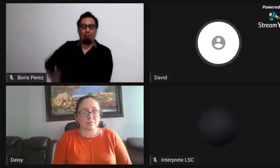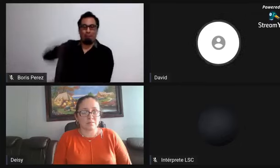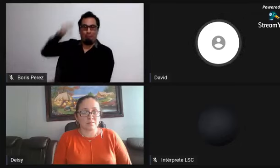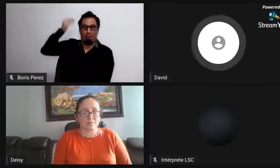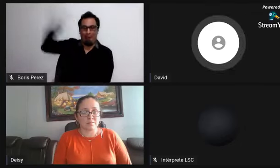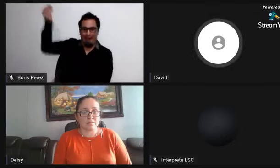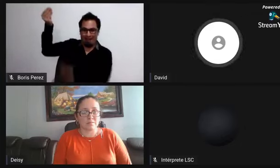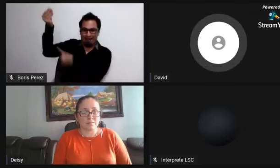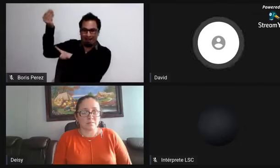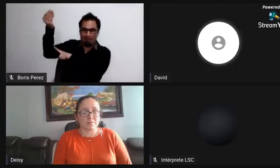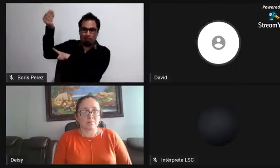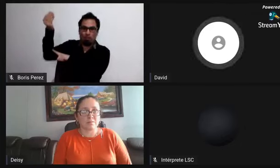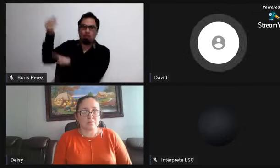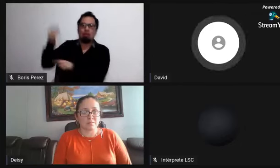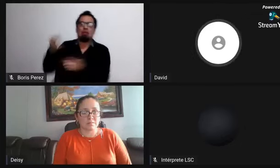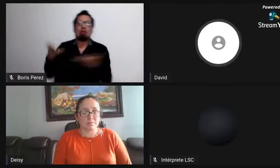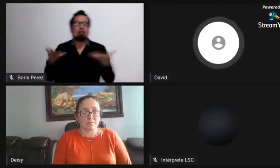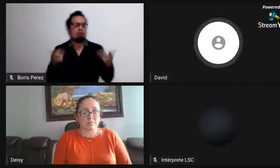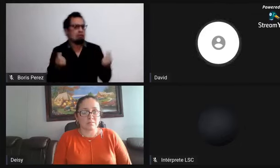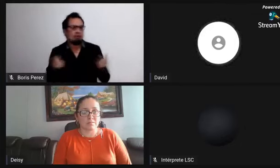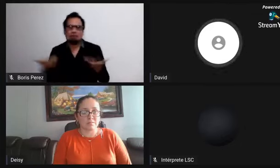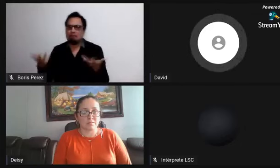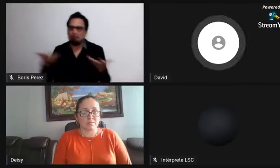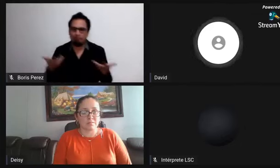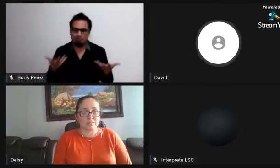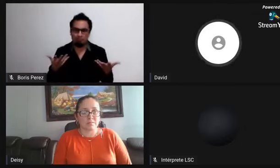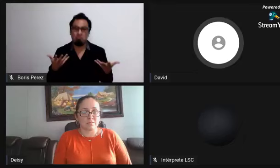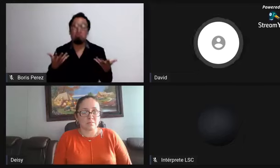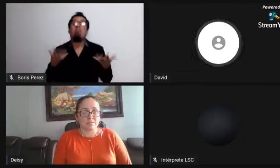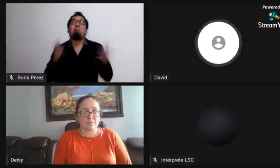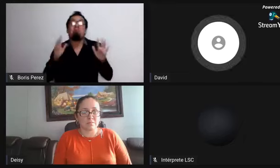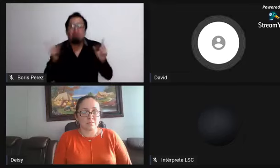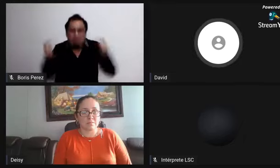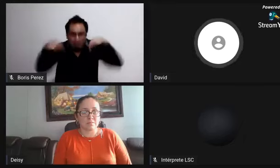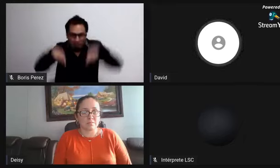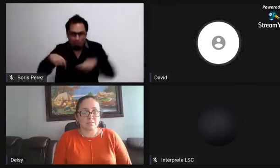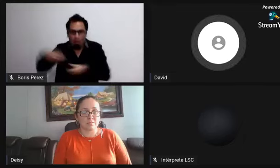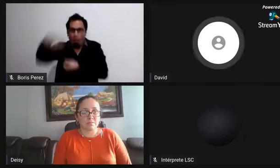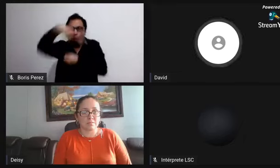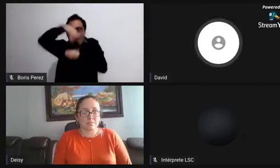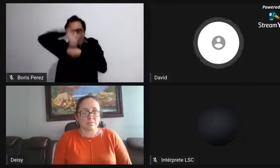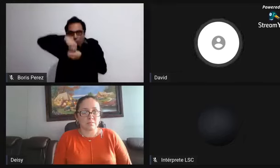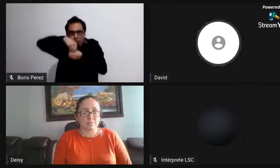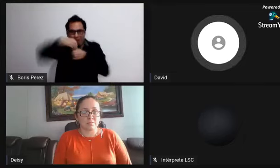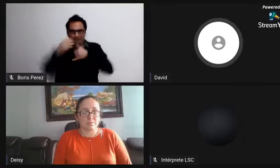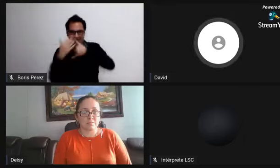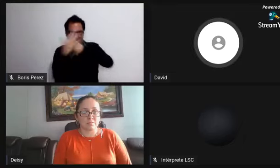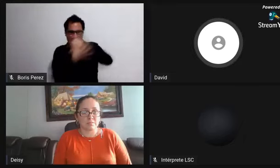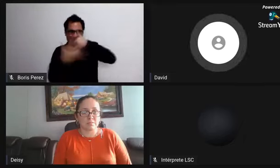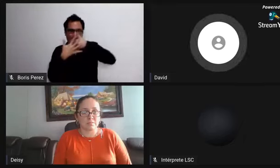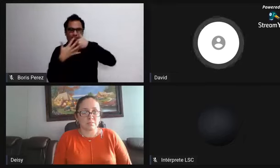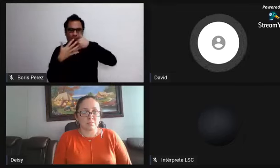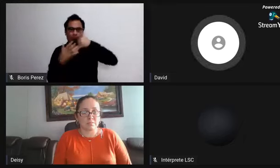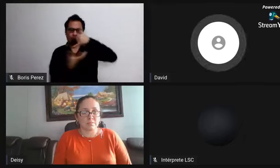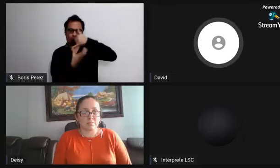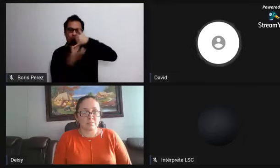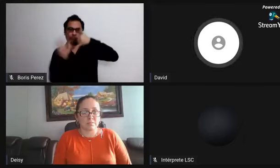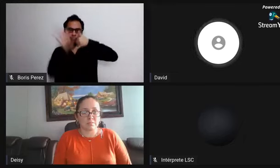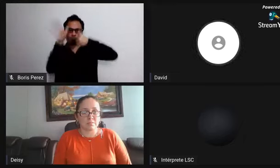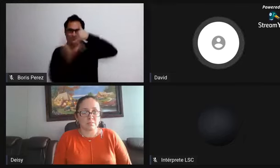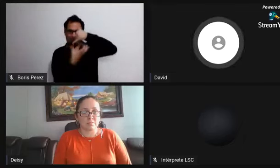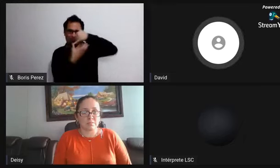Conseguimos un crédito con un país diferente al nuestro y tuvimos que empezar a